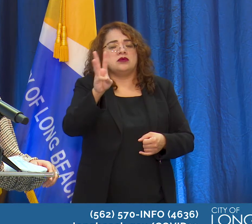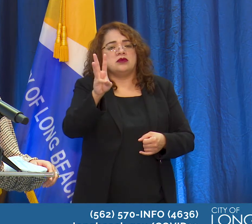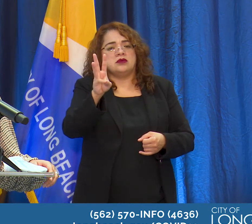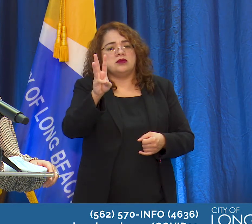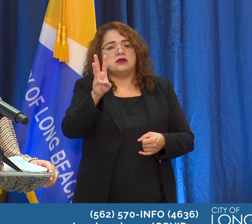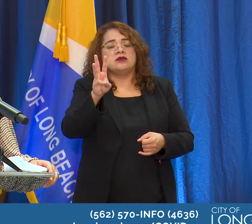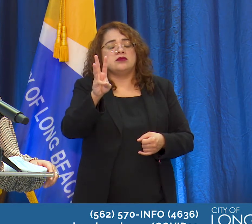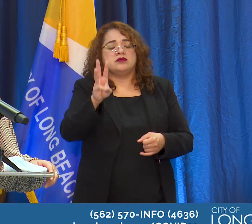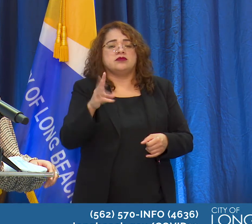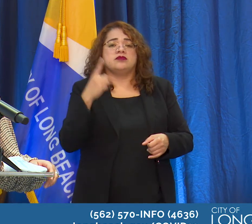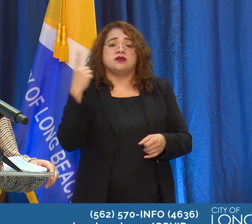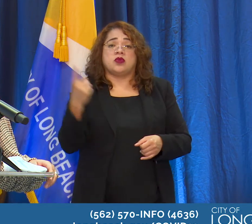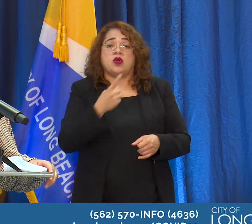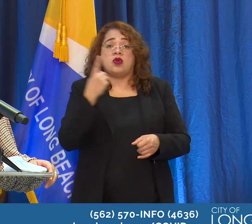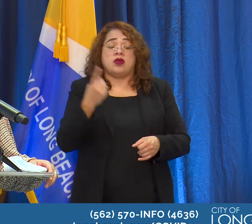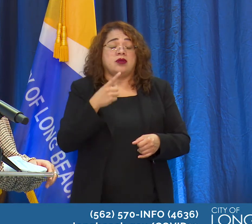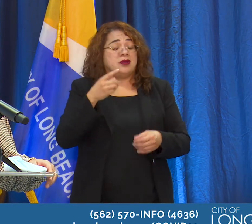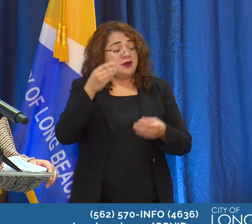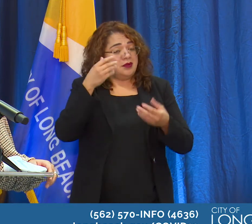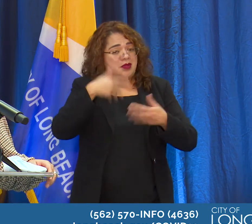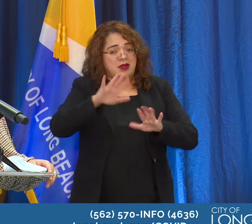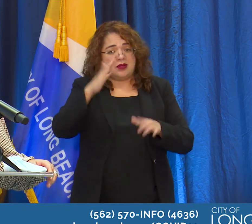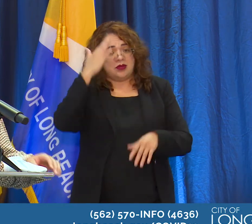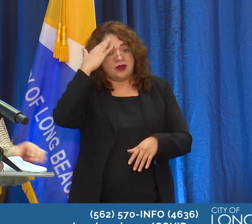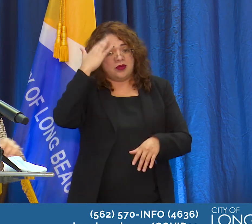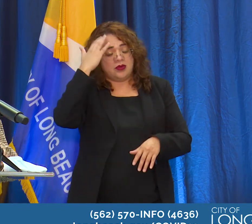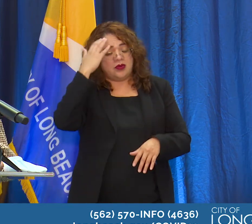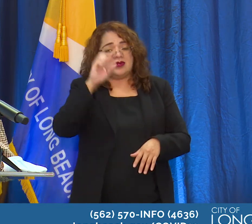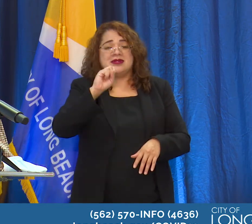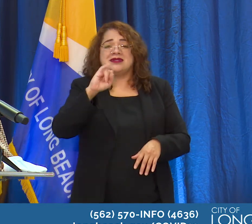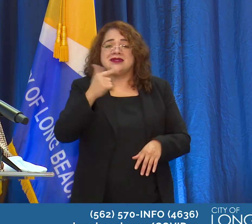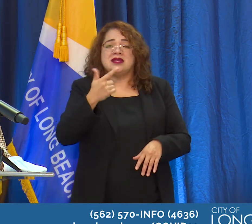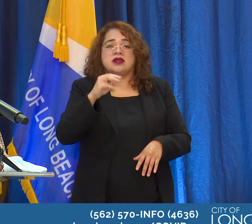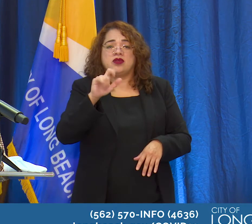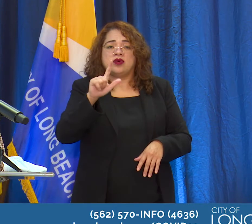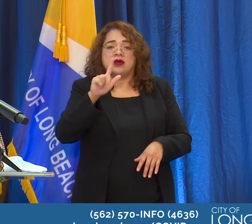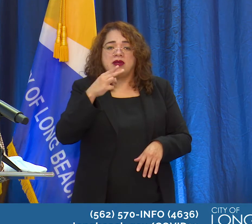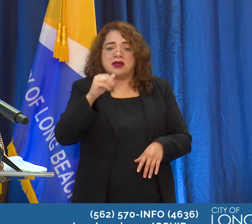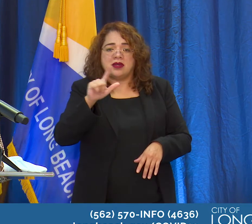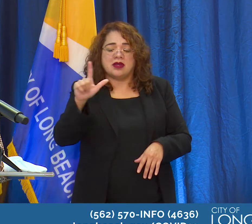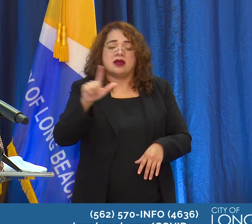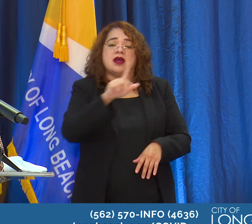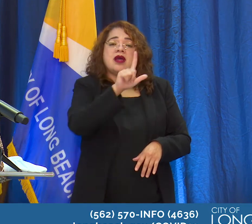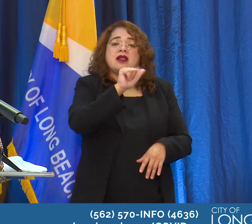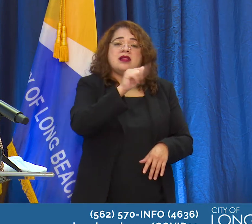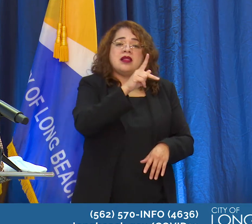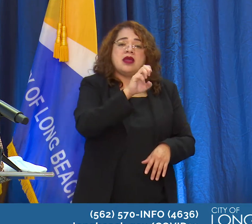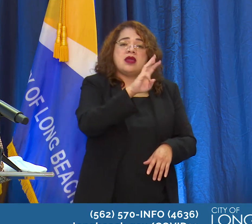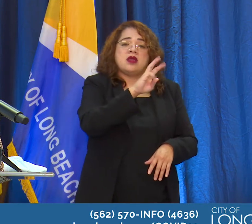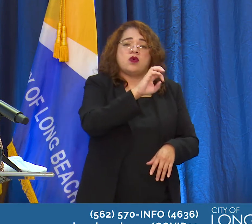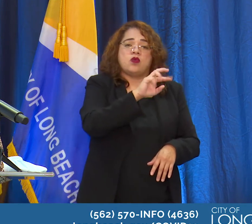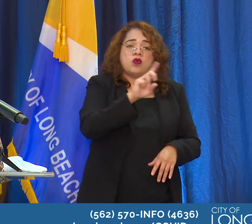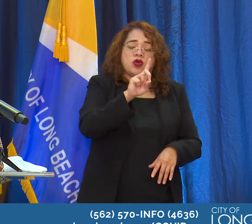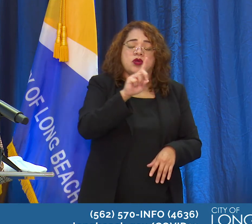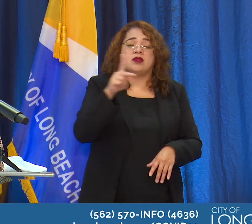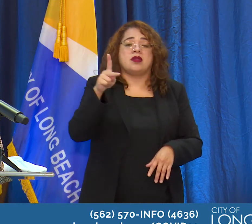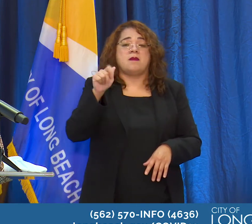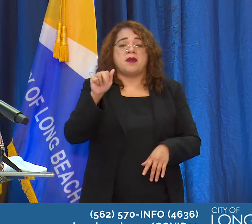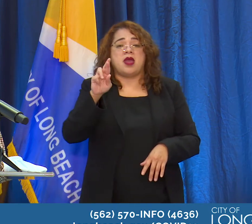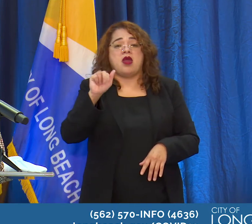562-570-4636. Como siempre, los residentes de Long Beach, Signal Hill, Lakewood, Compton y Paramount son